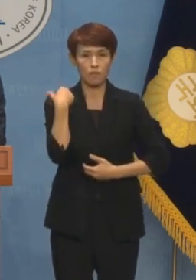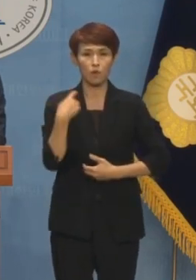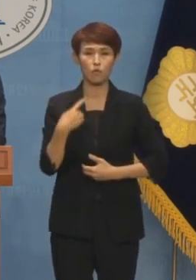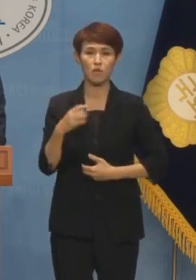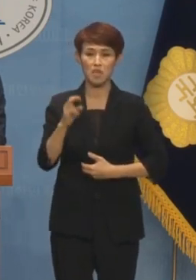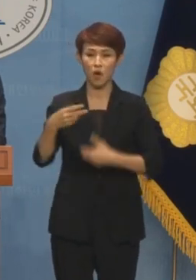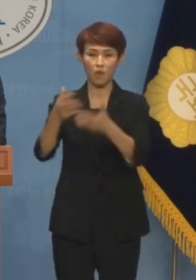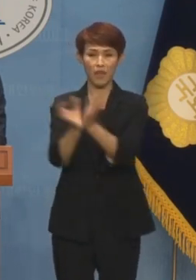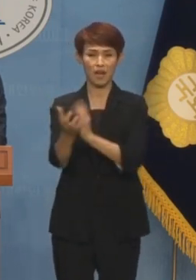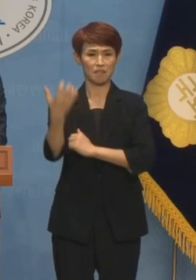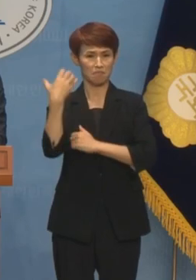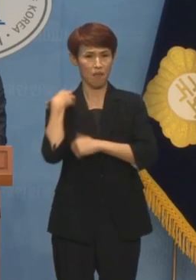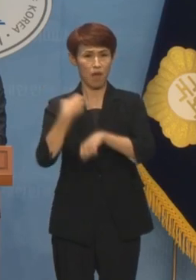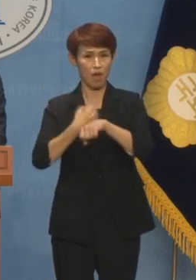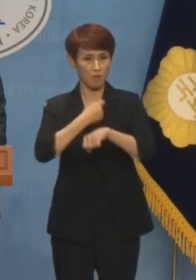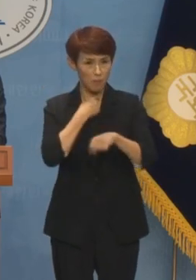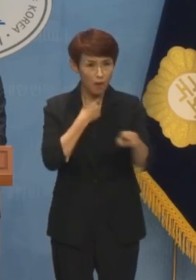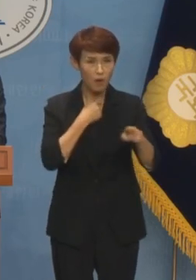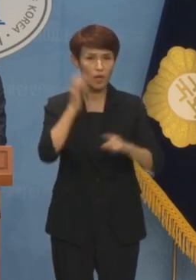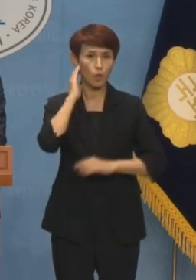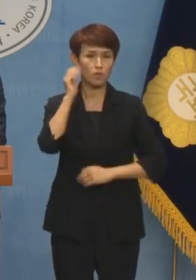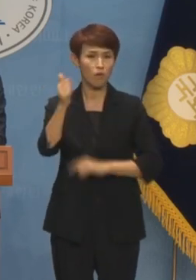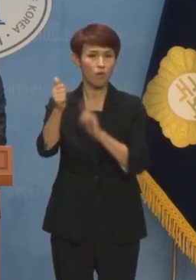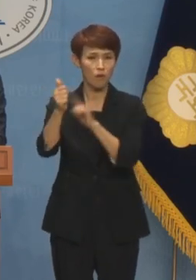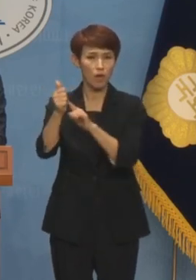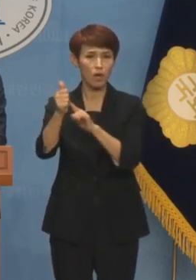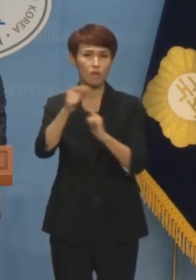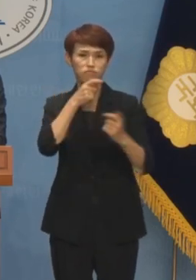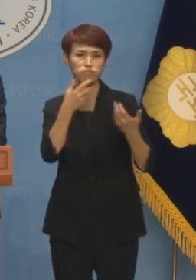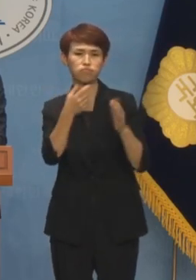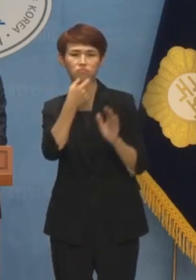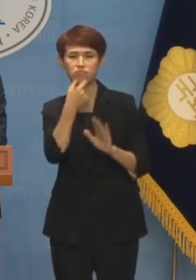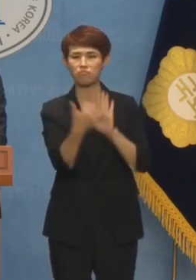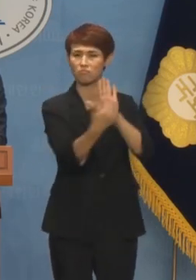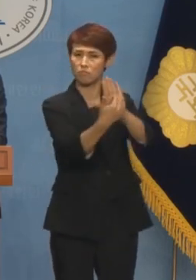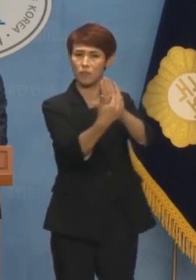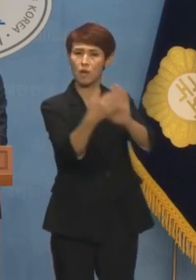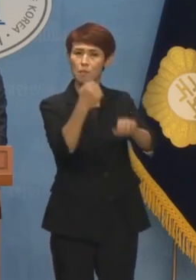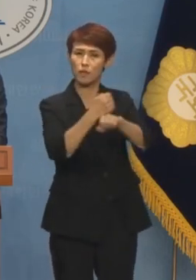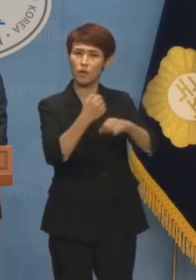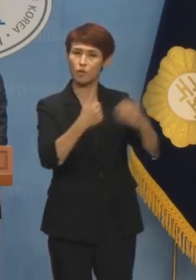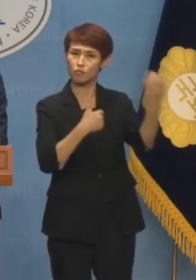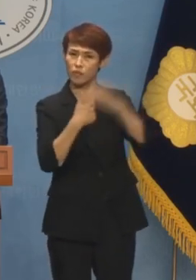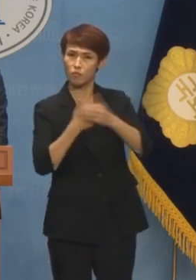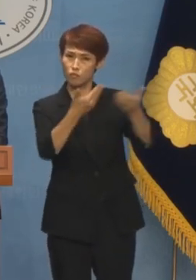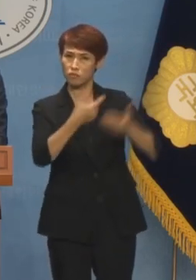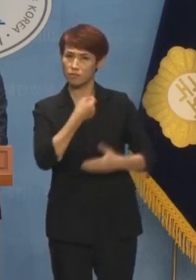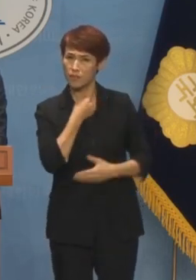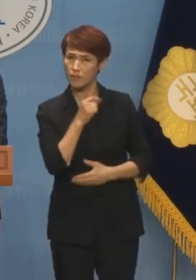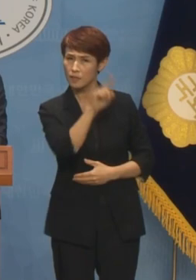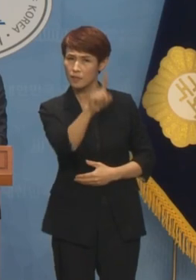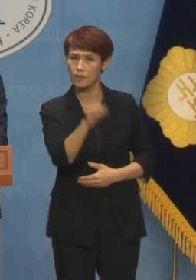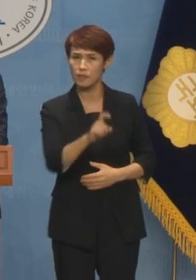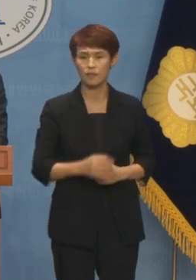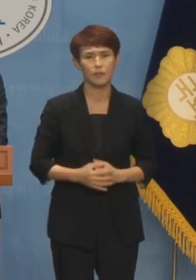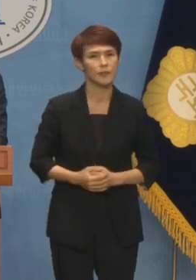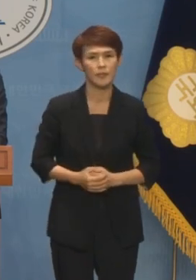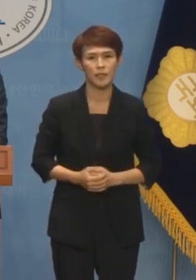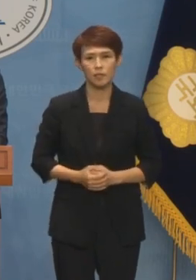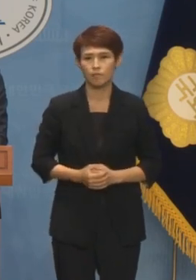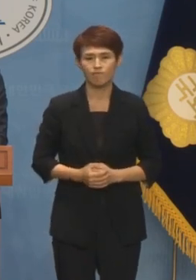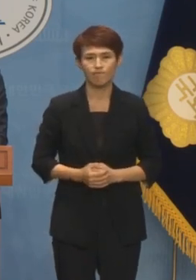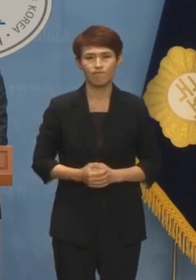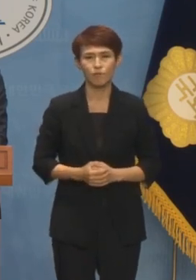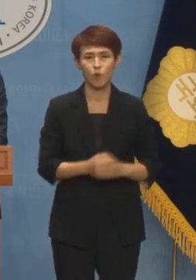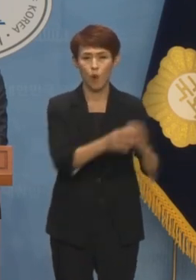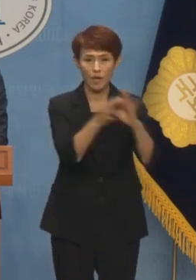여당의 탓으로 돌리고 대통령에게는 거부권을 행사하게 하는 부담을 주려는 것 아닙니까?